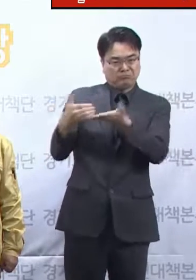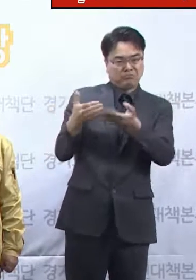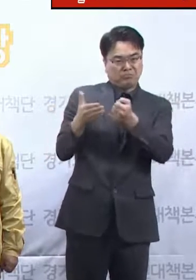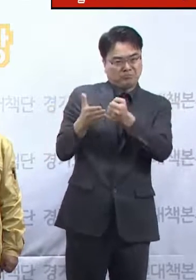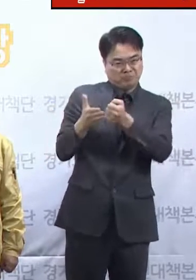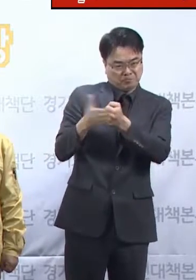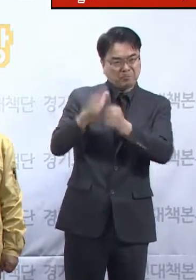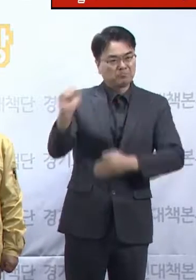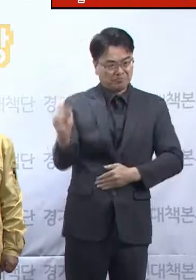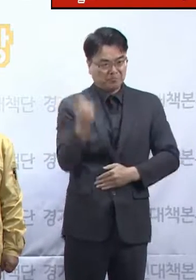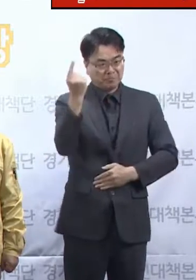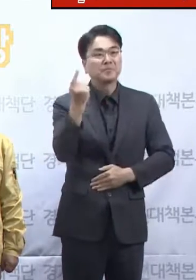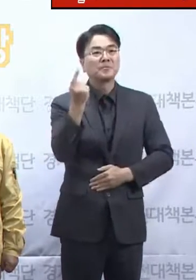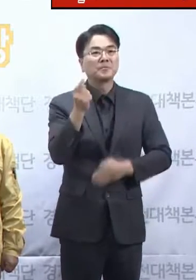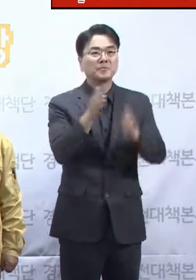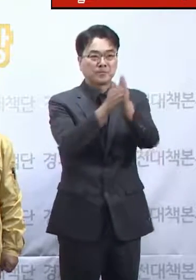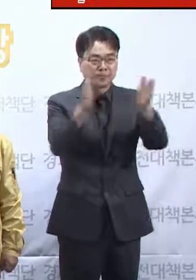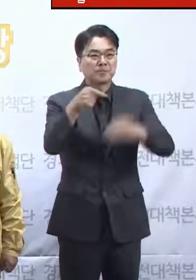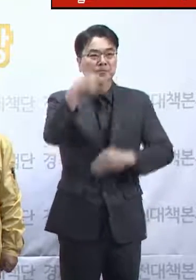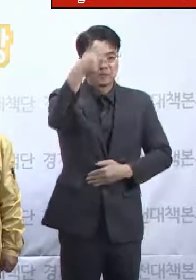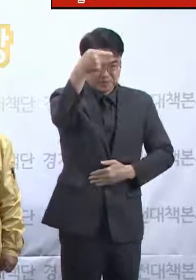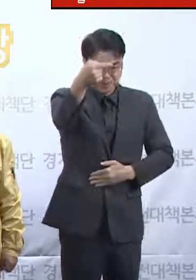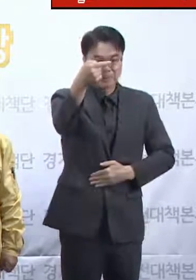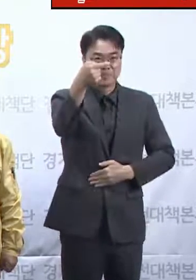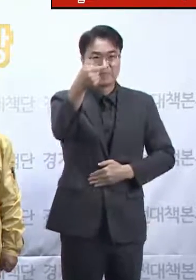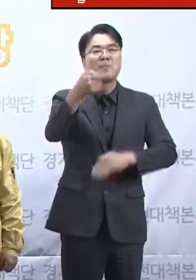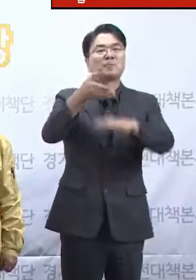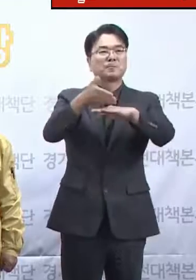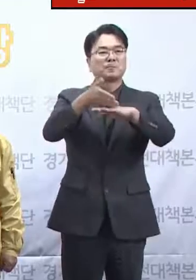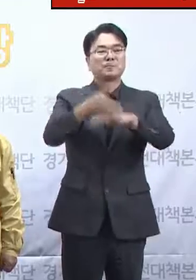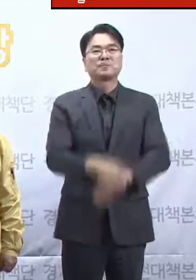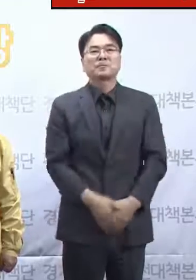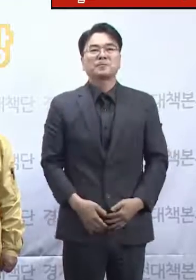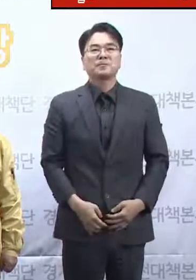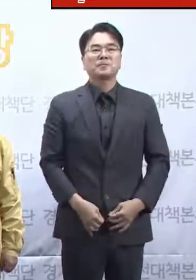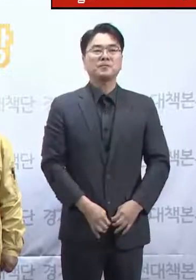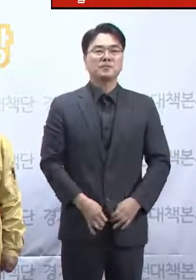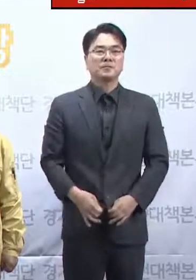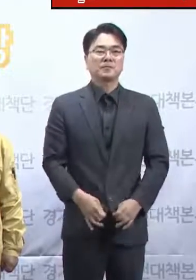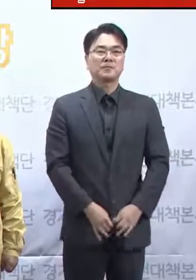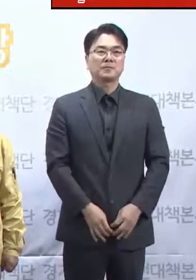됐다는 말씀을 먼저 드리고 각별히 감사 말씀드립니다.